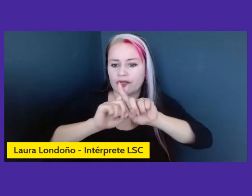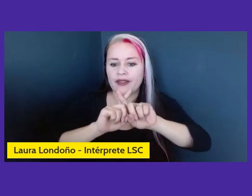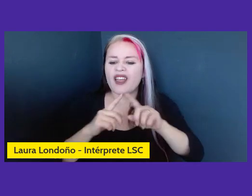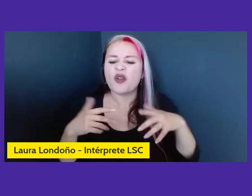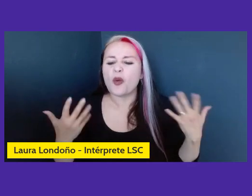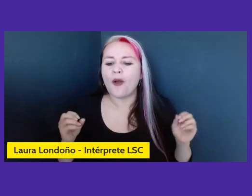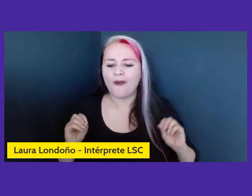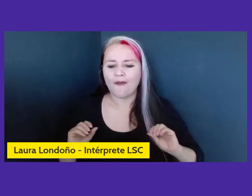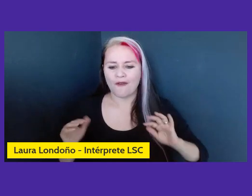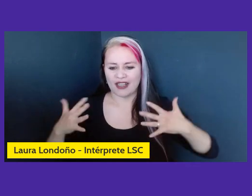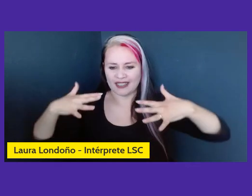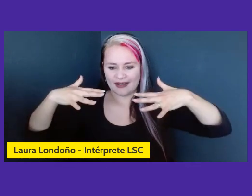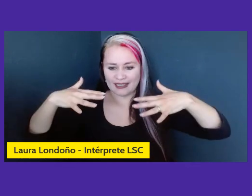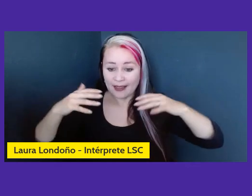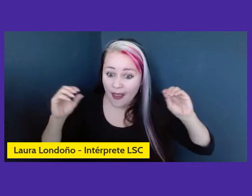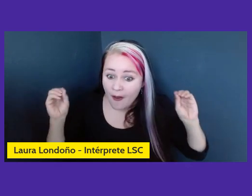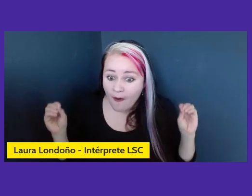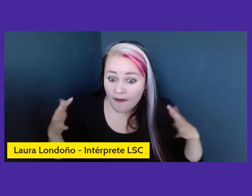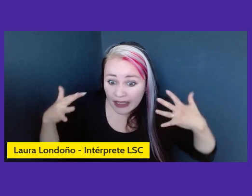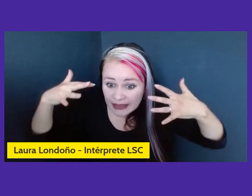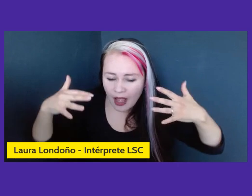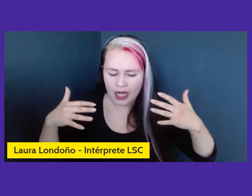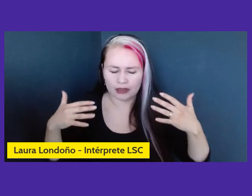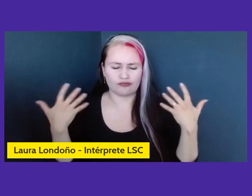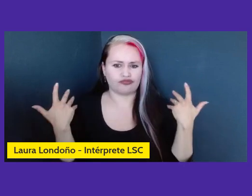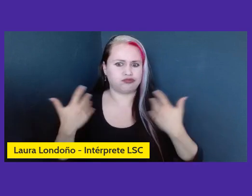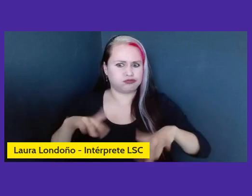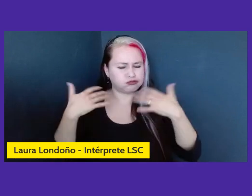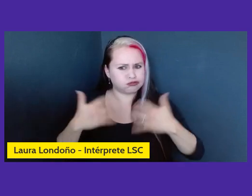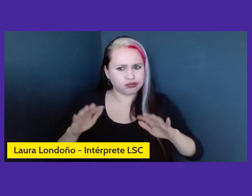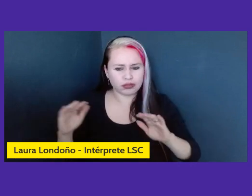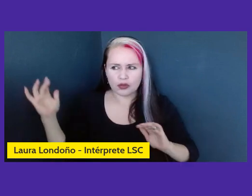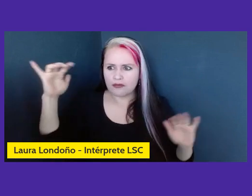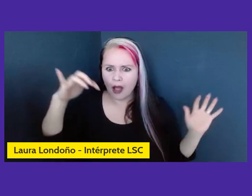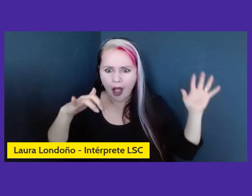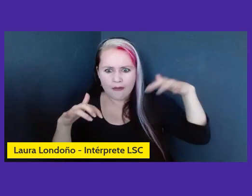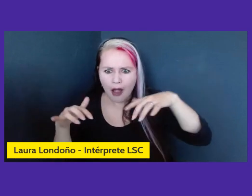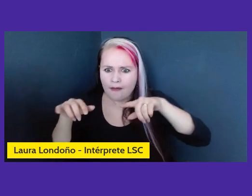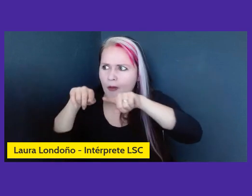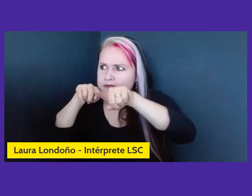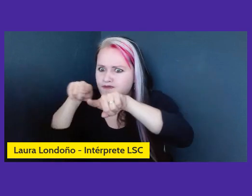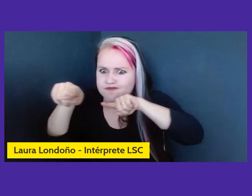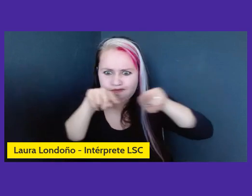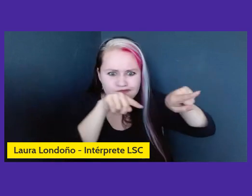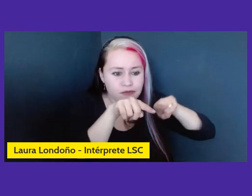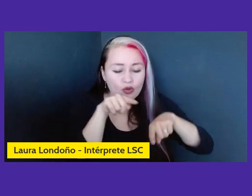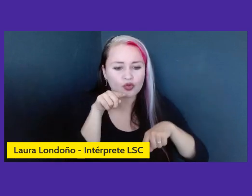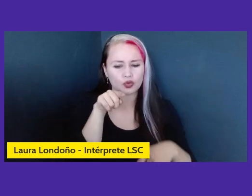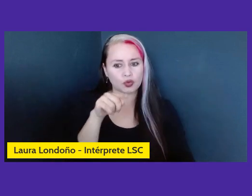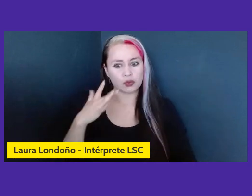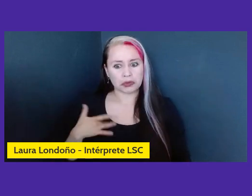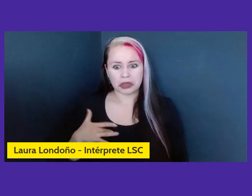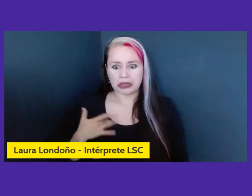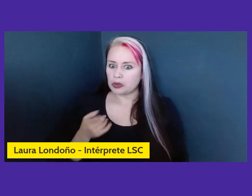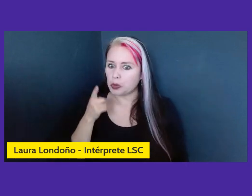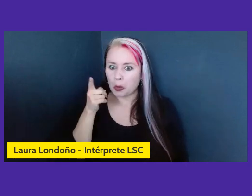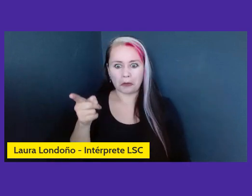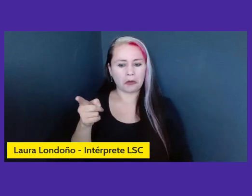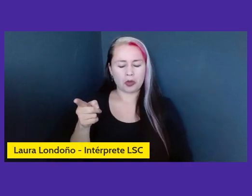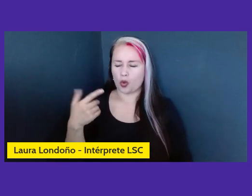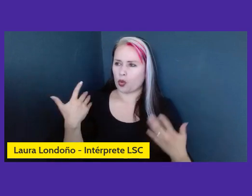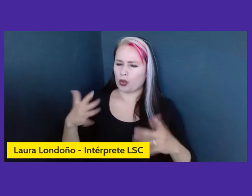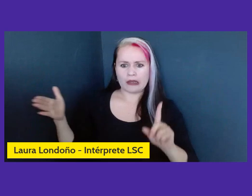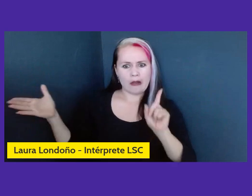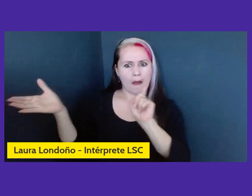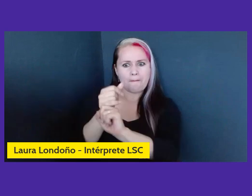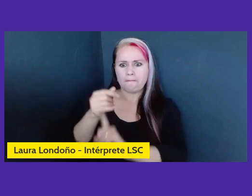te abre un montón de puertas, un montón de territorios que por ahí para vos eran inalcanzables, y por ahí quedó la